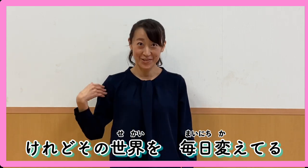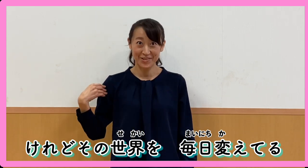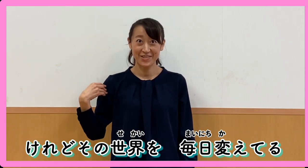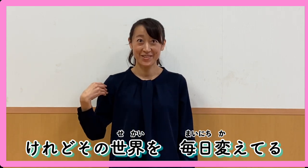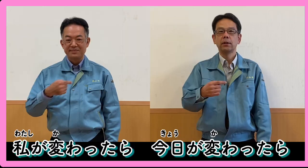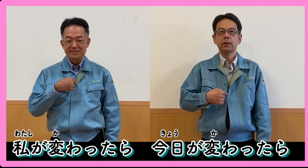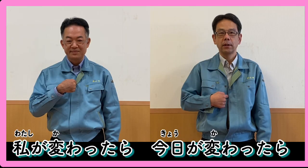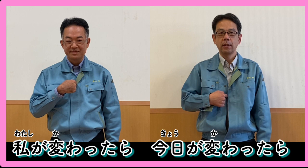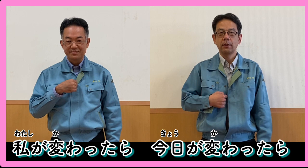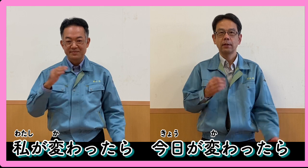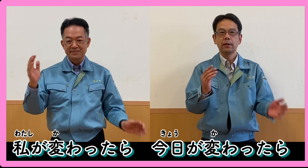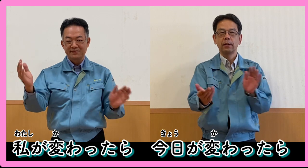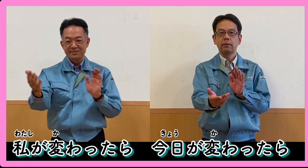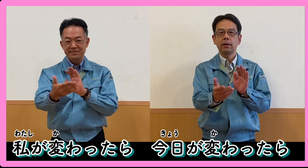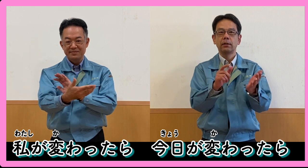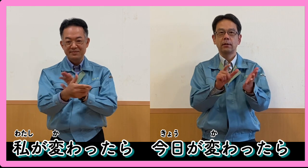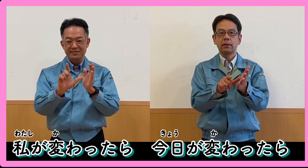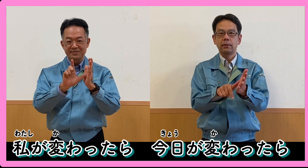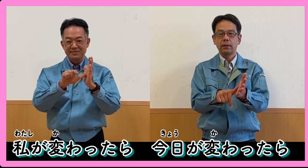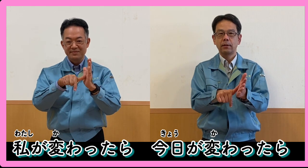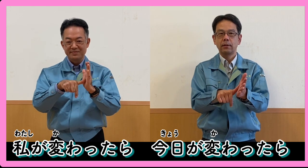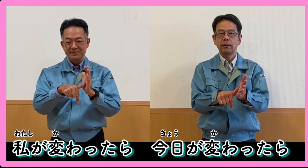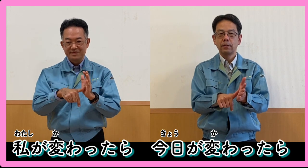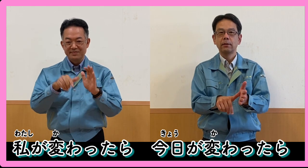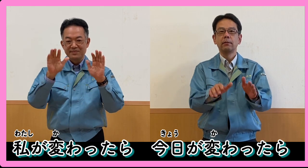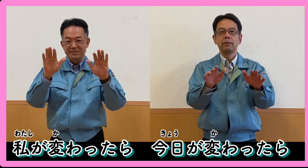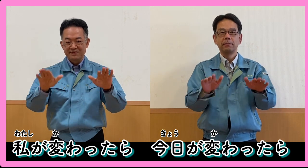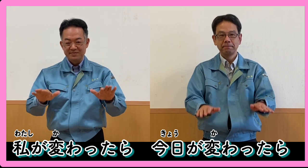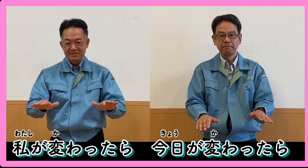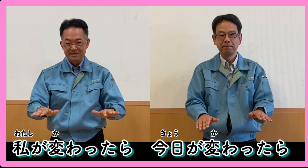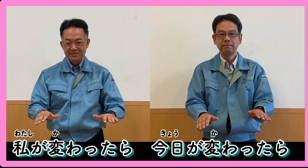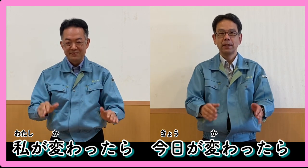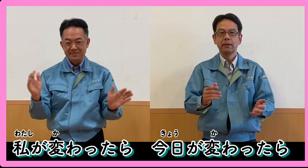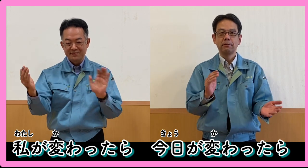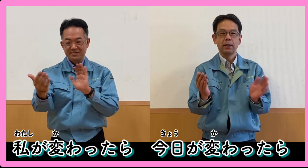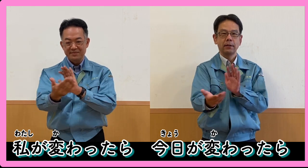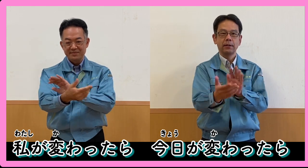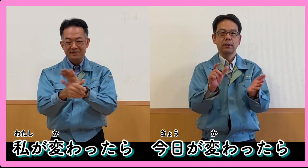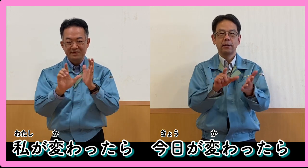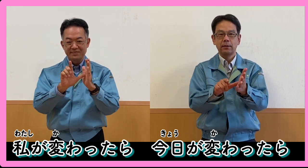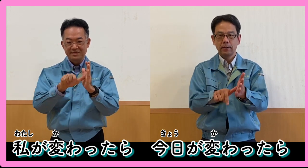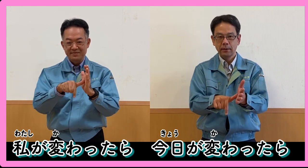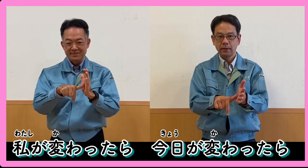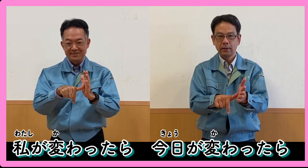えてる。私が変わったら今日が